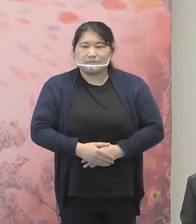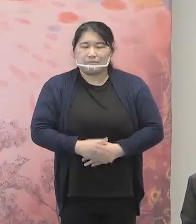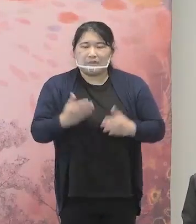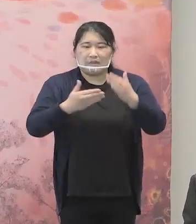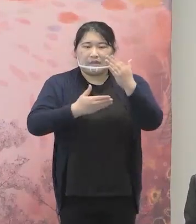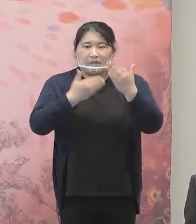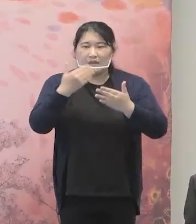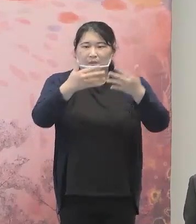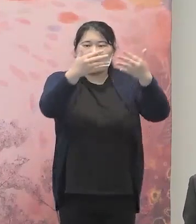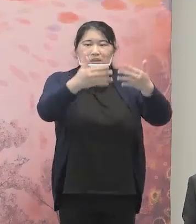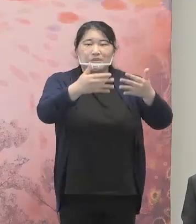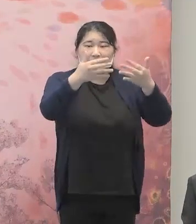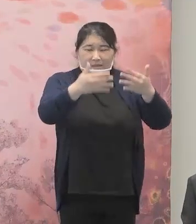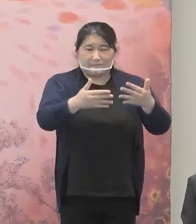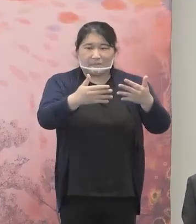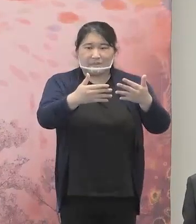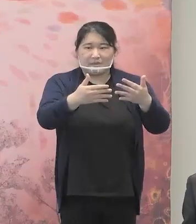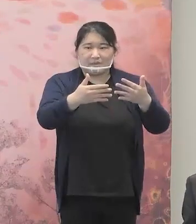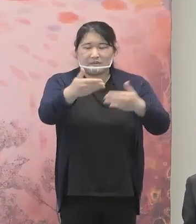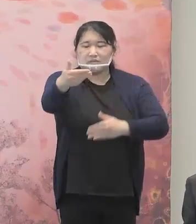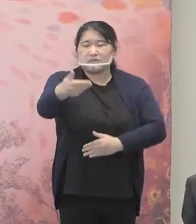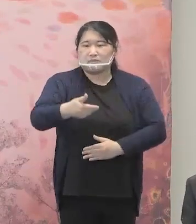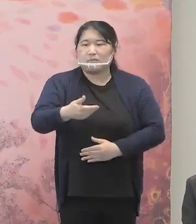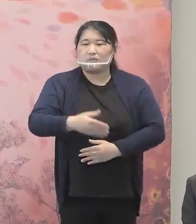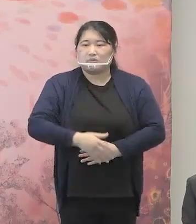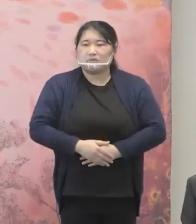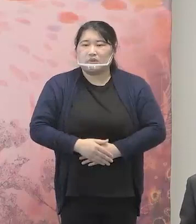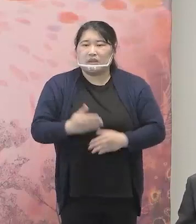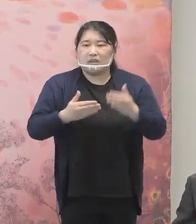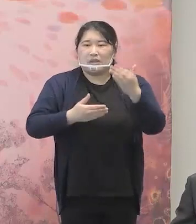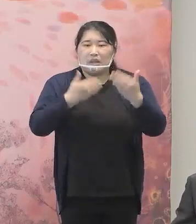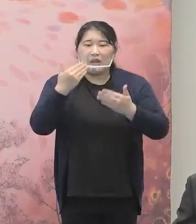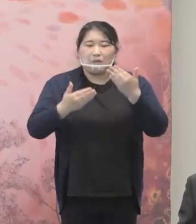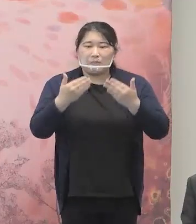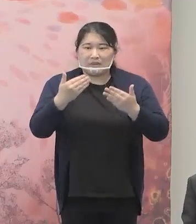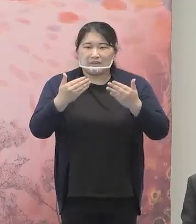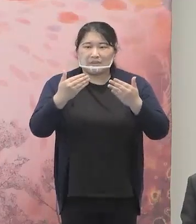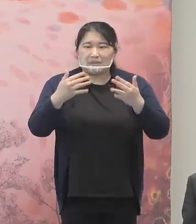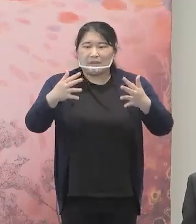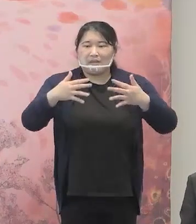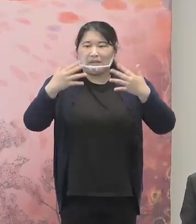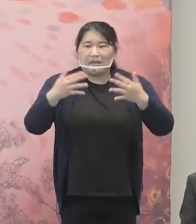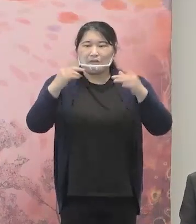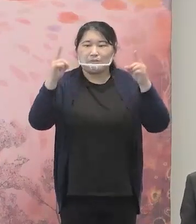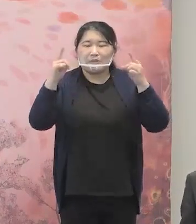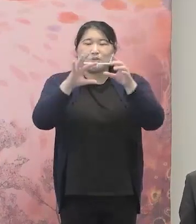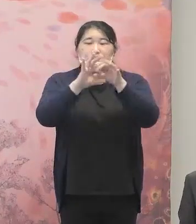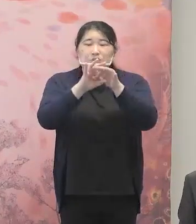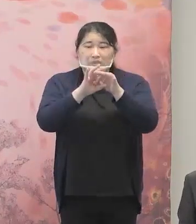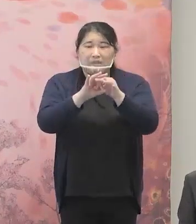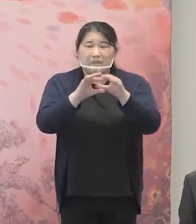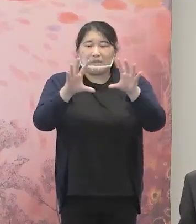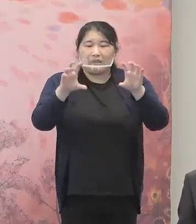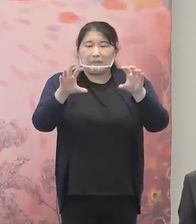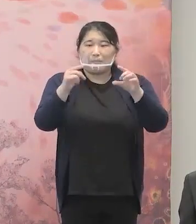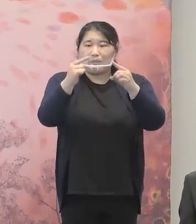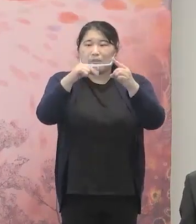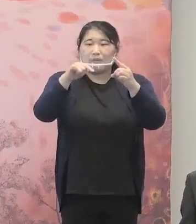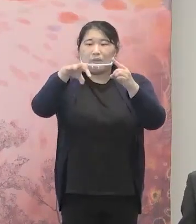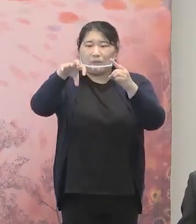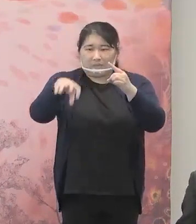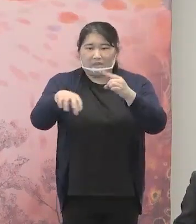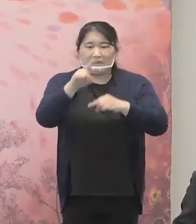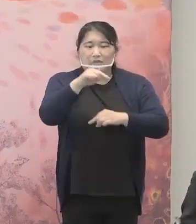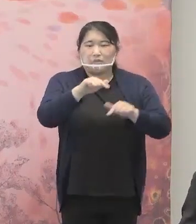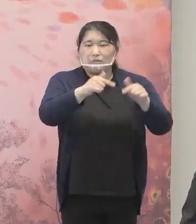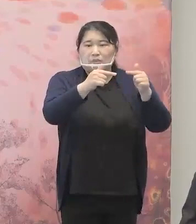はい、ではお願いします。 青森テレビの佐々木と申します。 お願いします。 青森春祭りについて、学校公演及び日曜公演でのイベントは